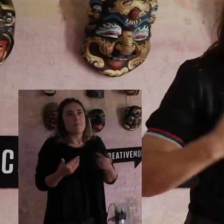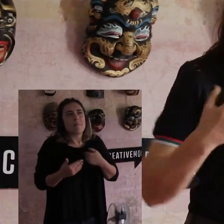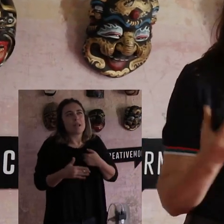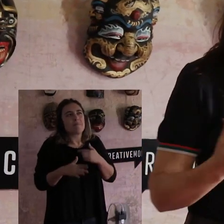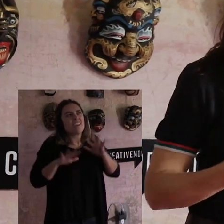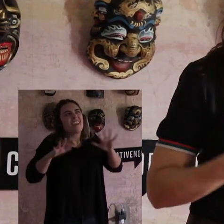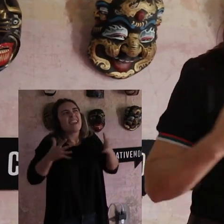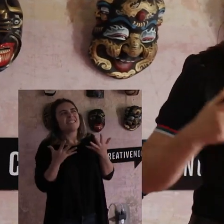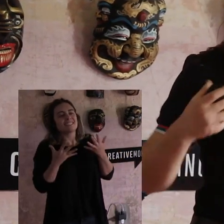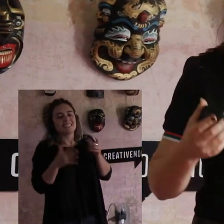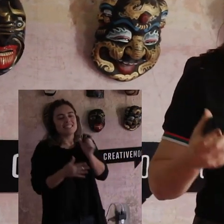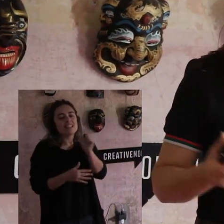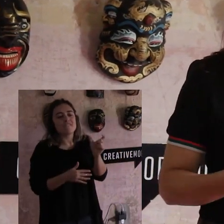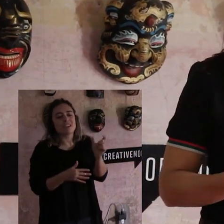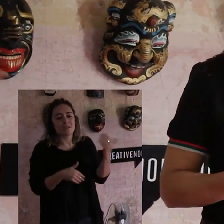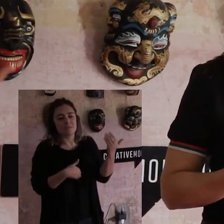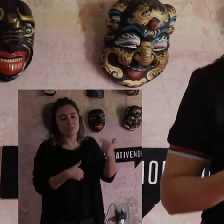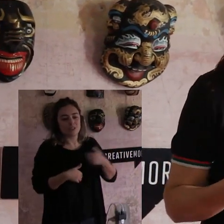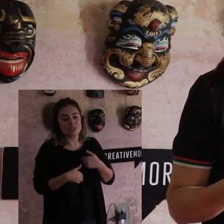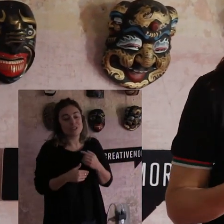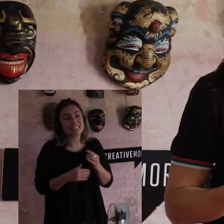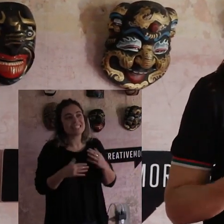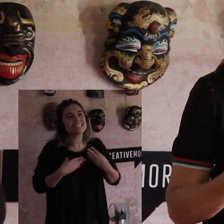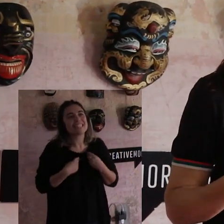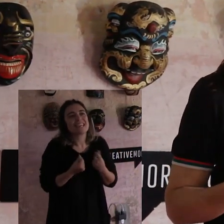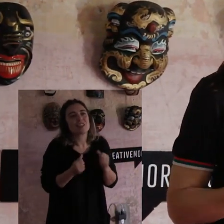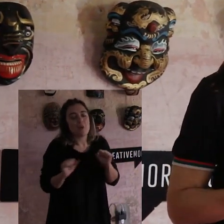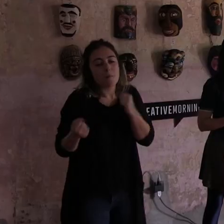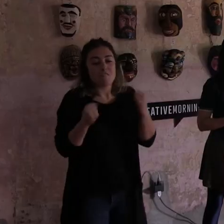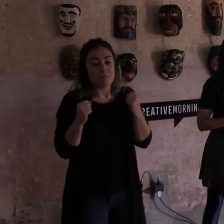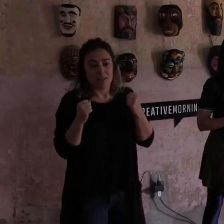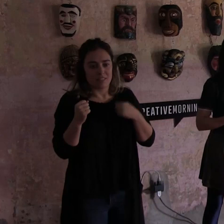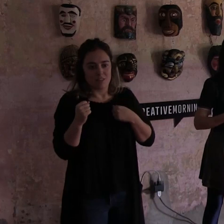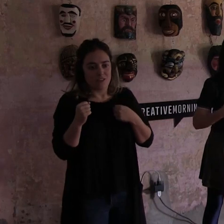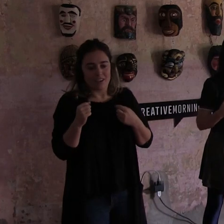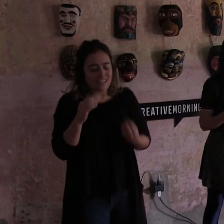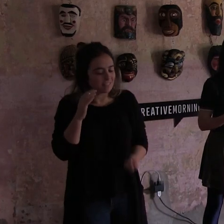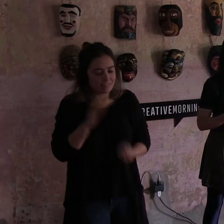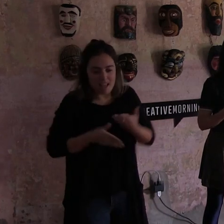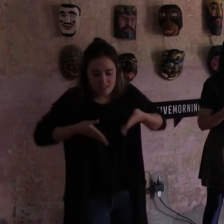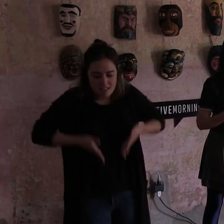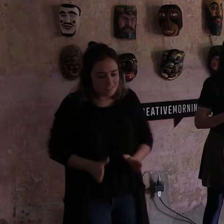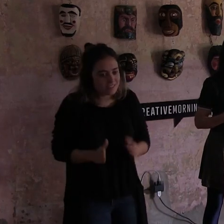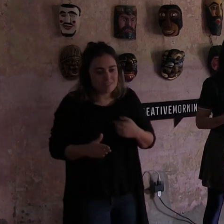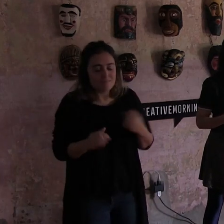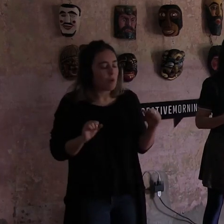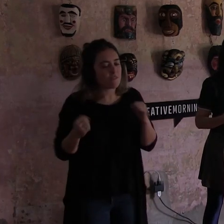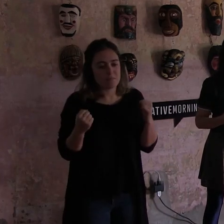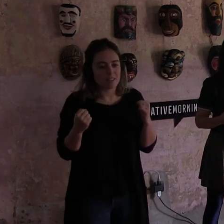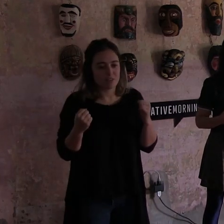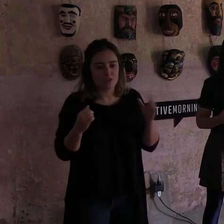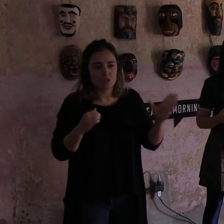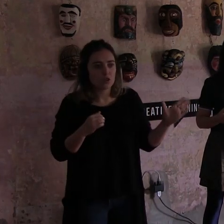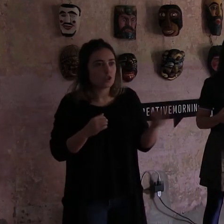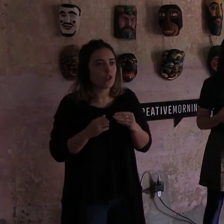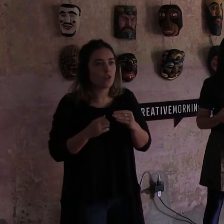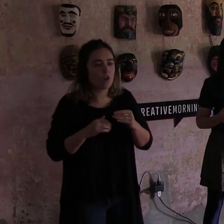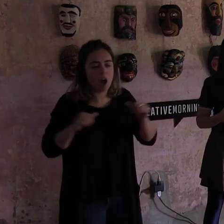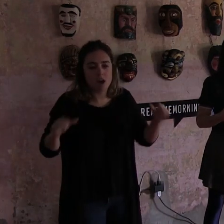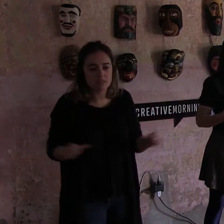la danza. O sea, yo soy movimiento desde que nací, desde que me acuerdo. Y todo lo que eso hizo que me haga